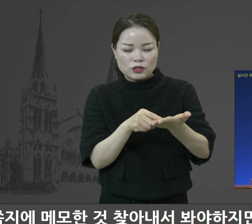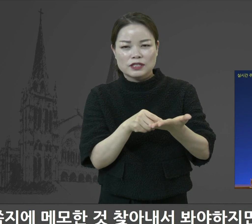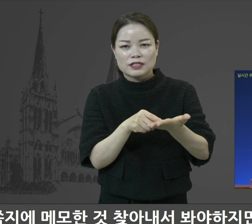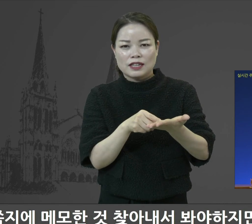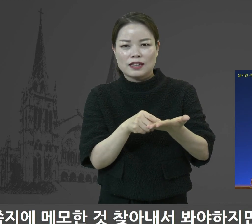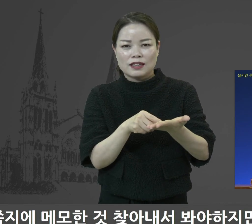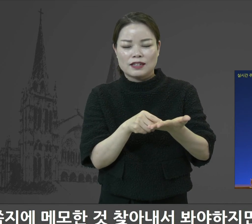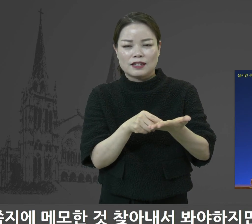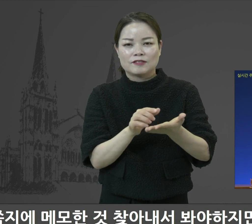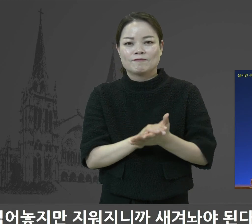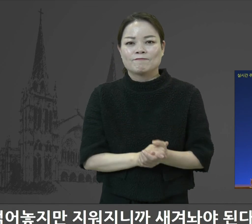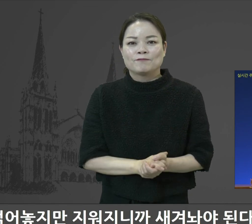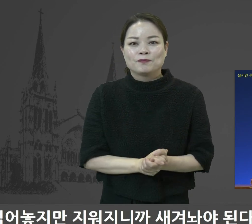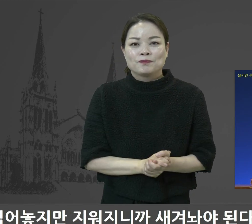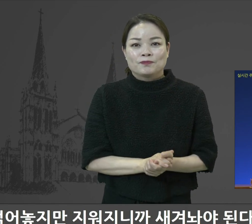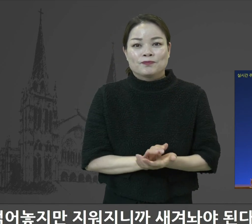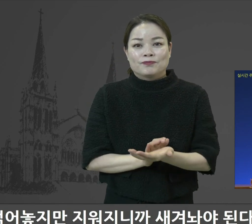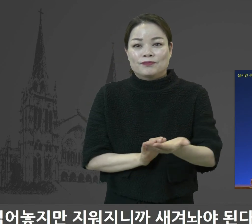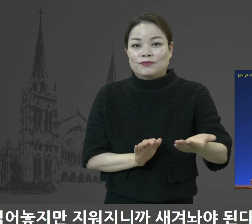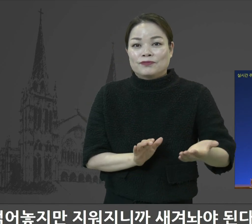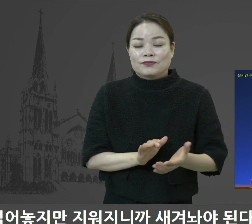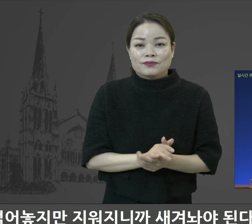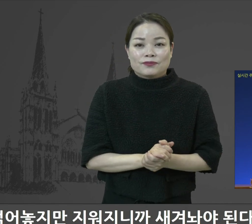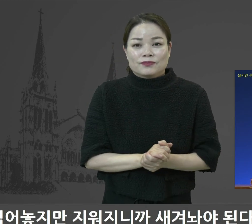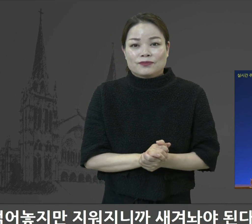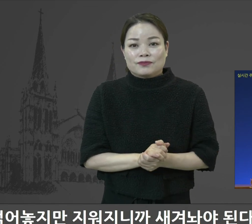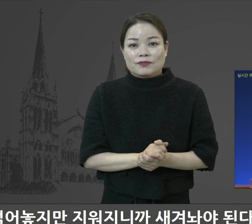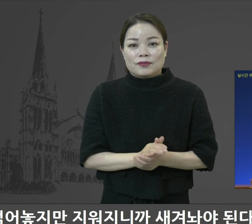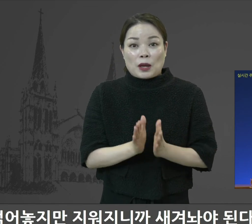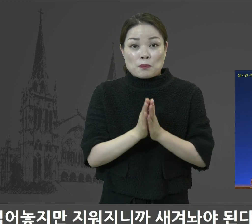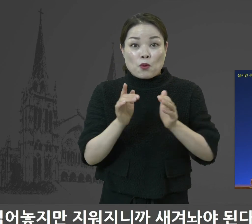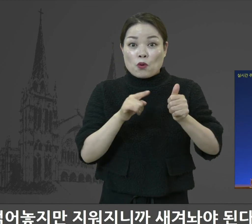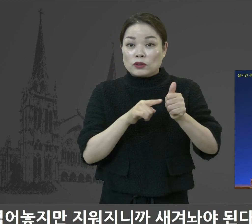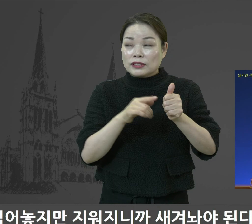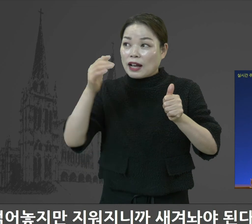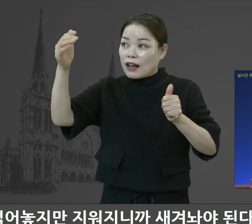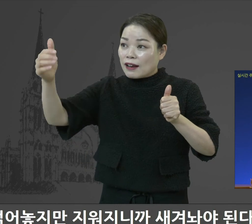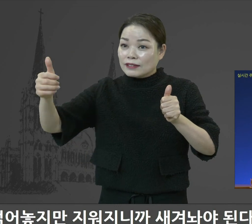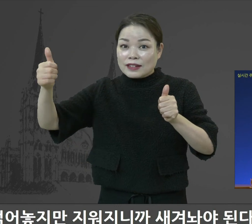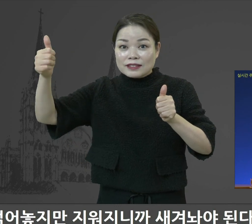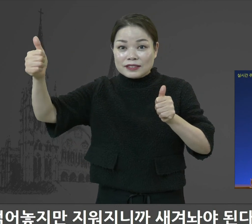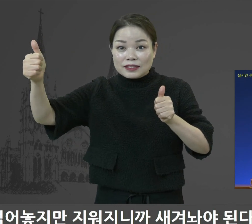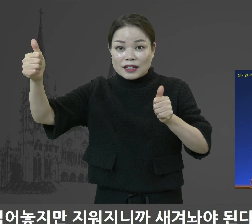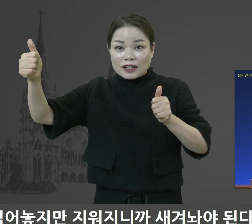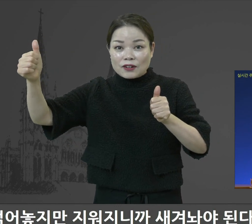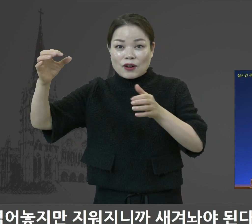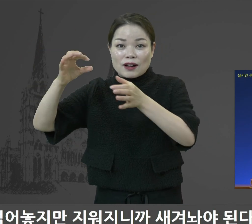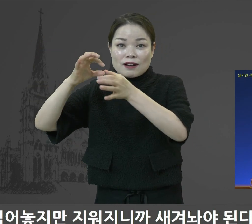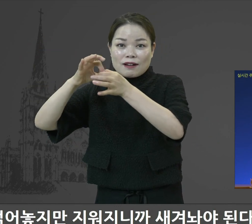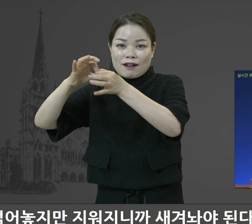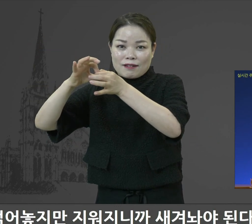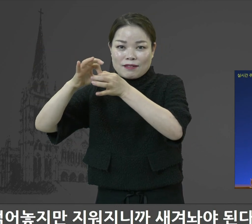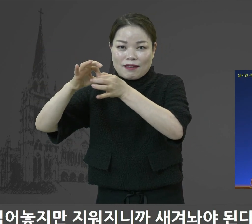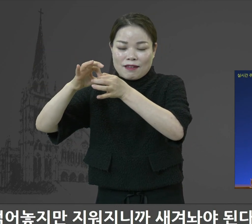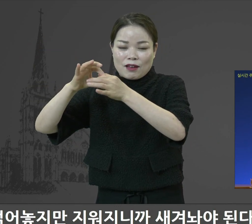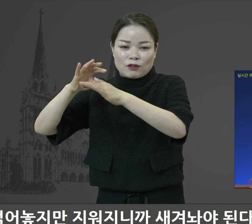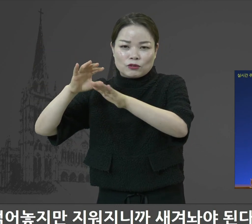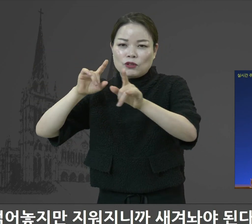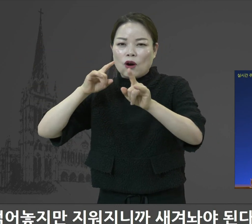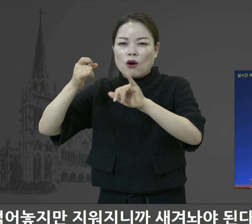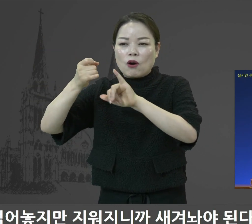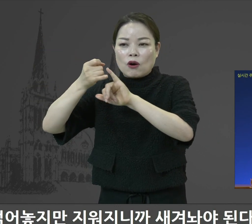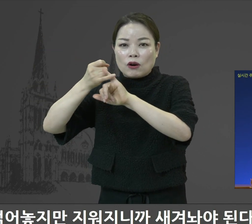해둔다는 뜻이죠. 여러분, 이 모세가 하나님과 가졌던 이 관계는 우리가